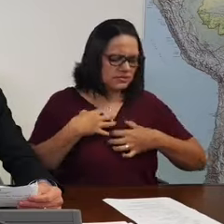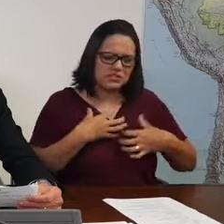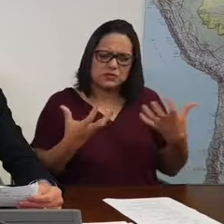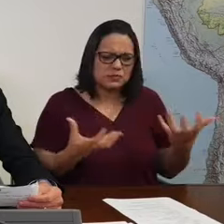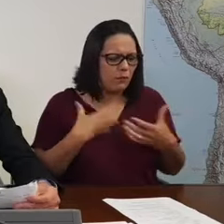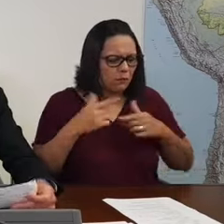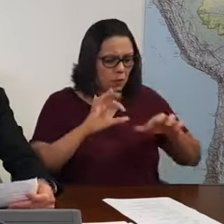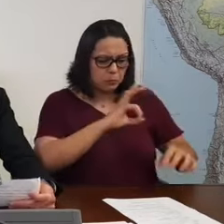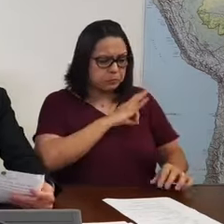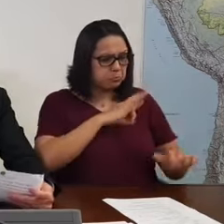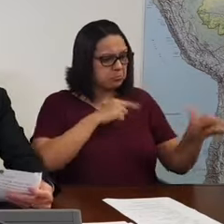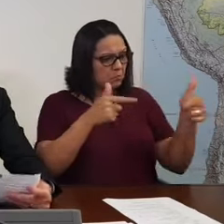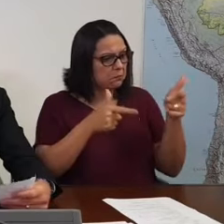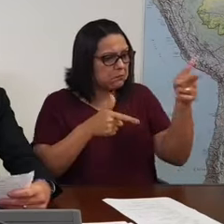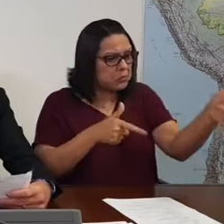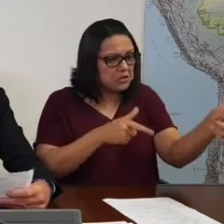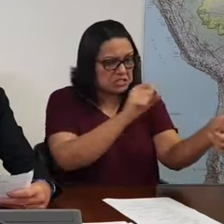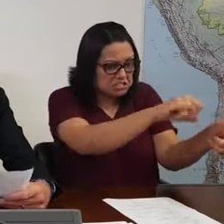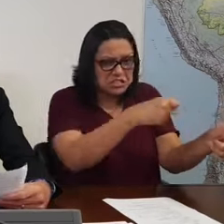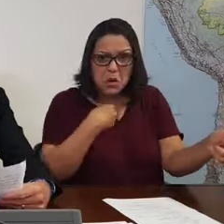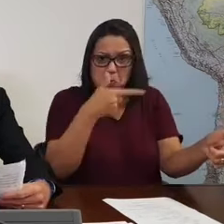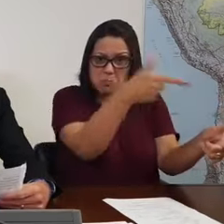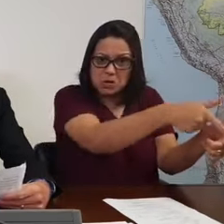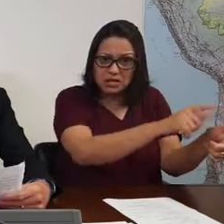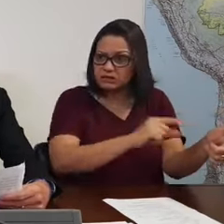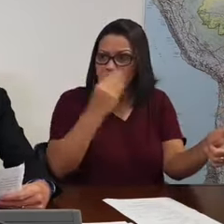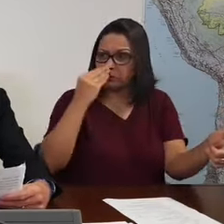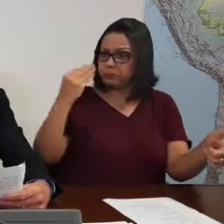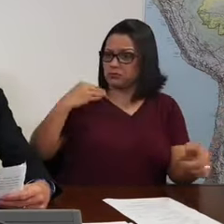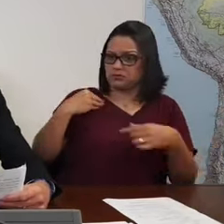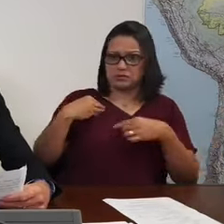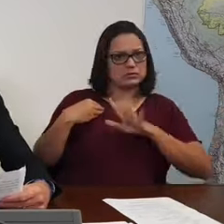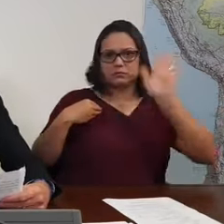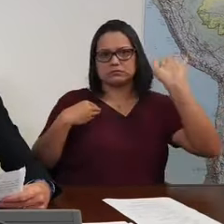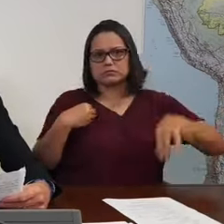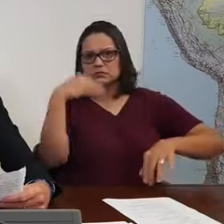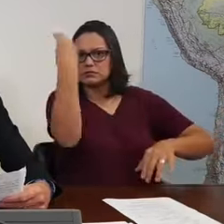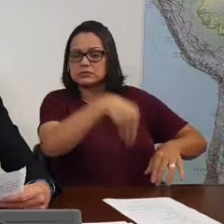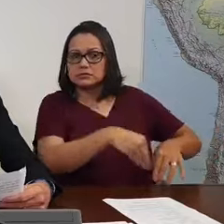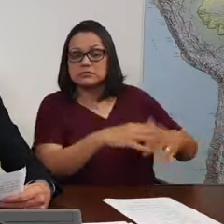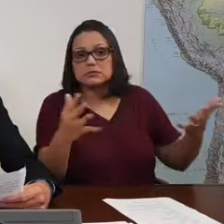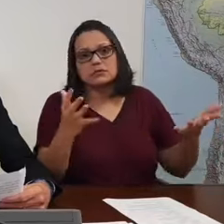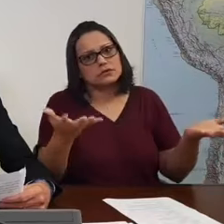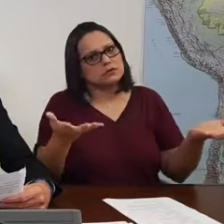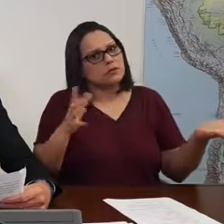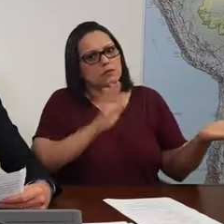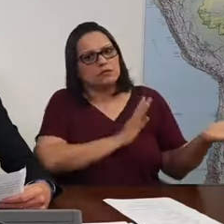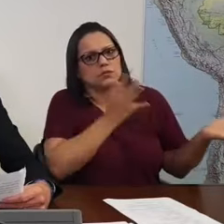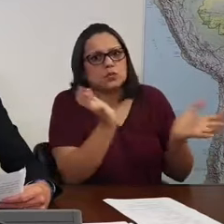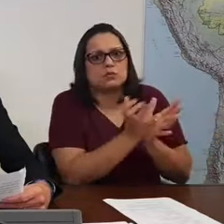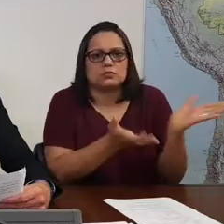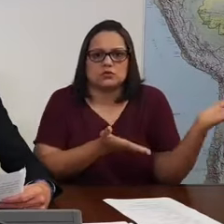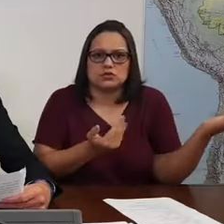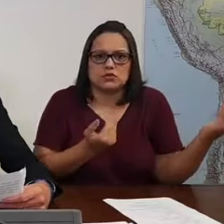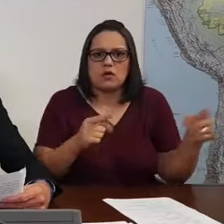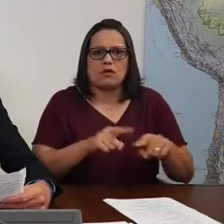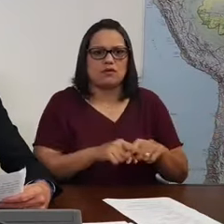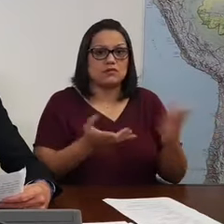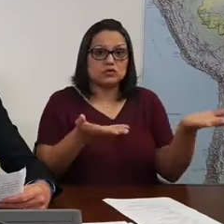simplesmente que o Estado vira as costas. É uma covardia, muitas vezes, que o Estado faz com jovens policiais e militares que